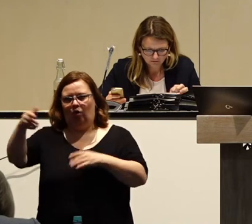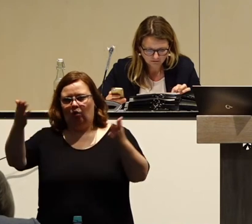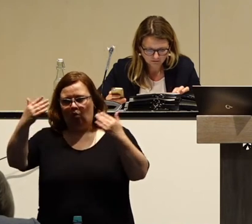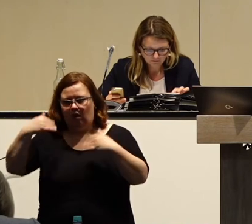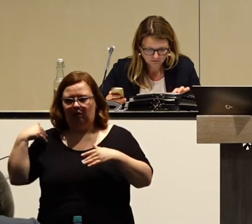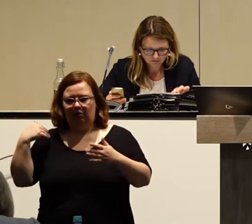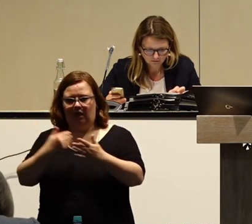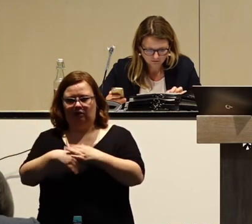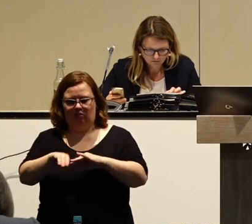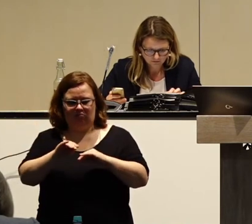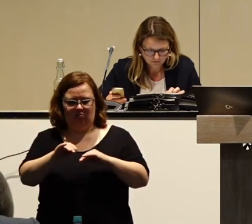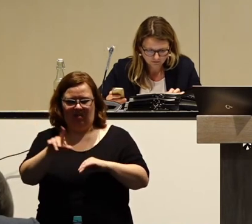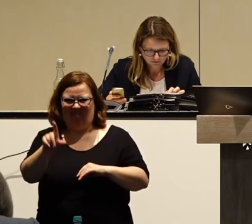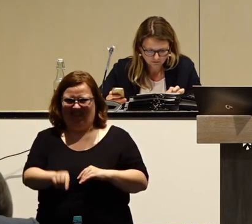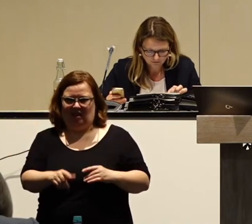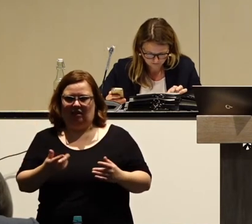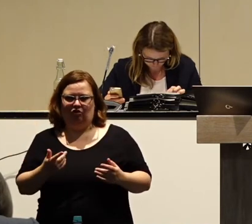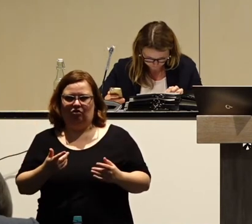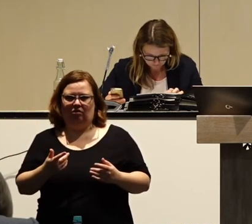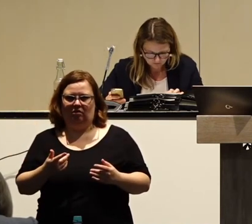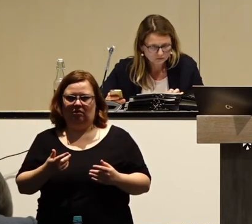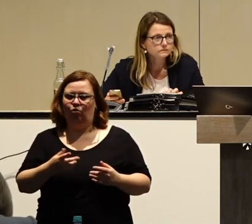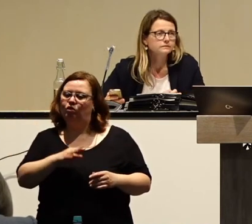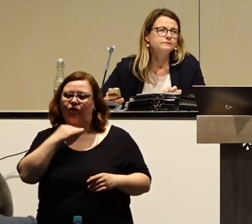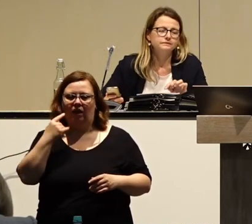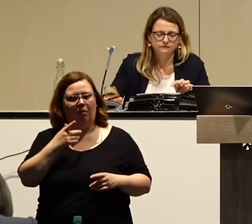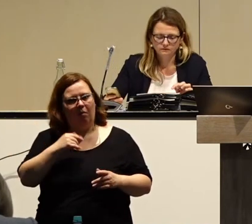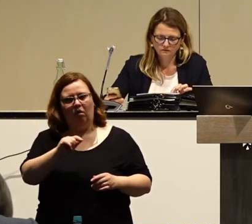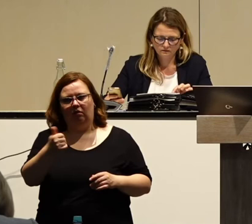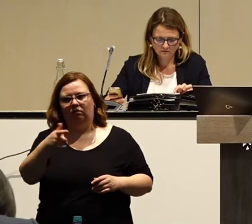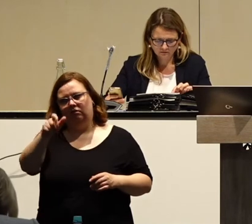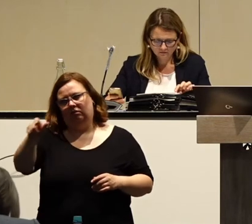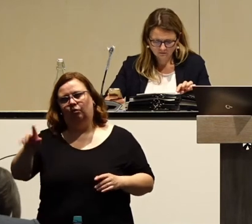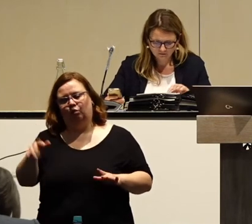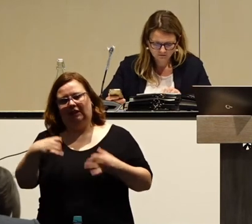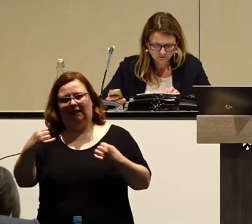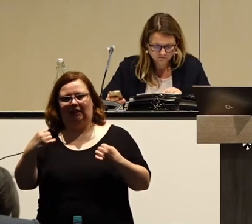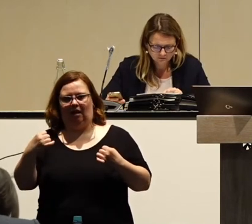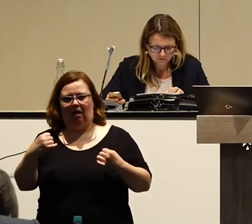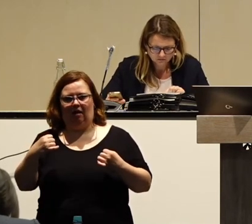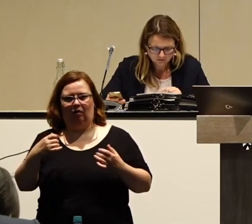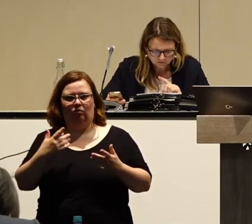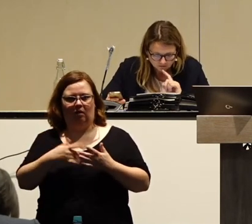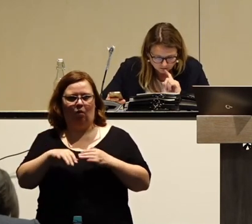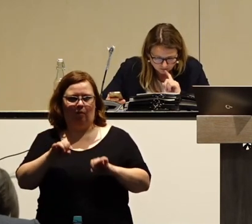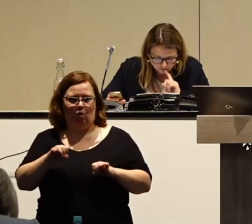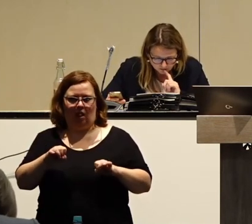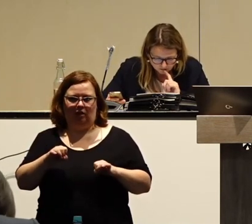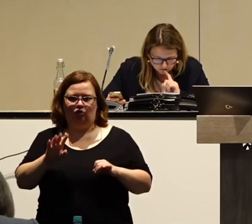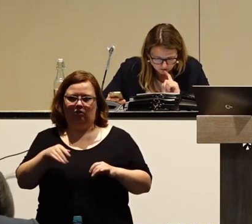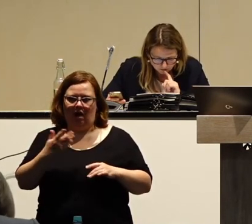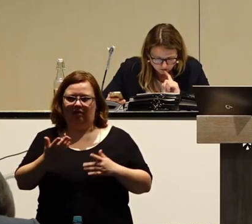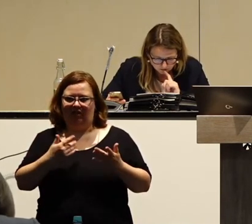die bisher noch weniger mit den Kindern zu tun hatten, das müssen nicht viele sein, aber auch für die müssen wir das sicherstellen und das könnte sein, dass